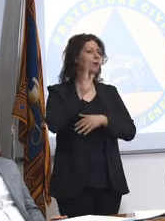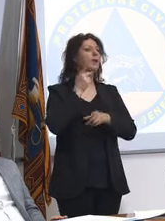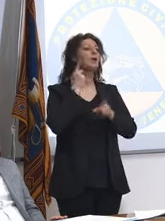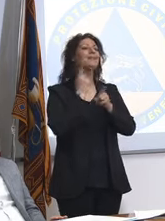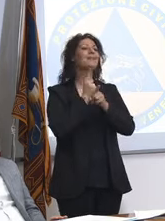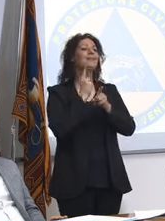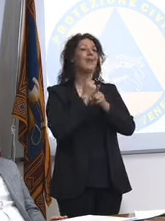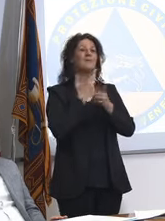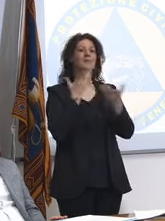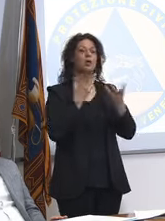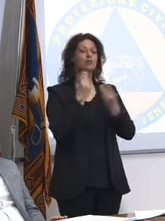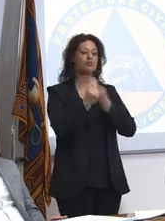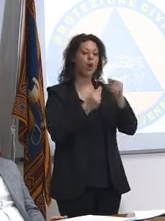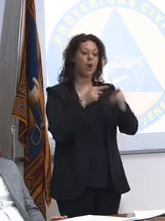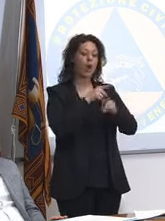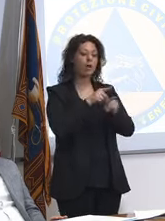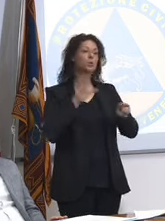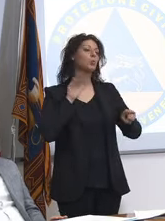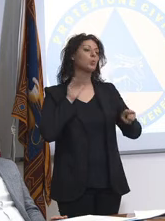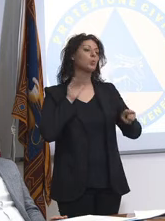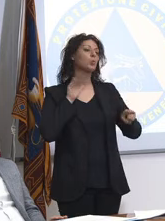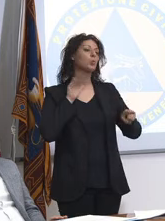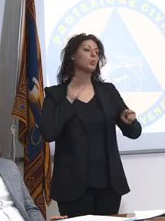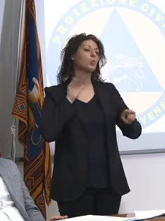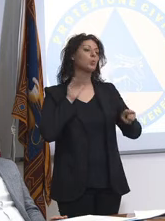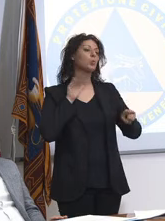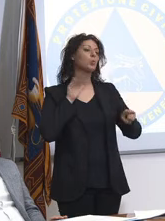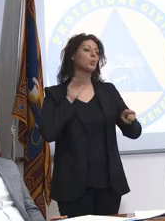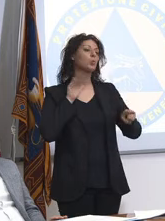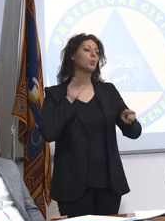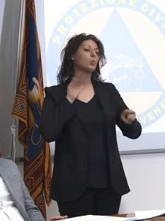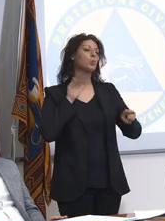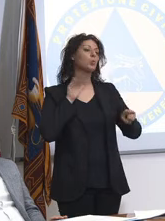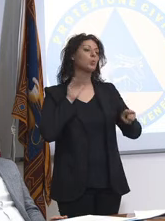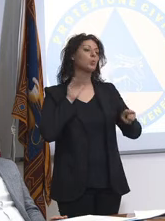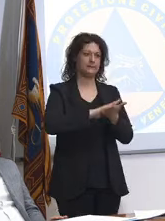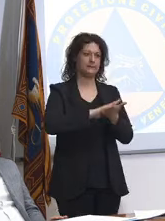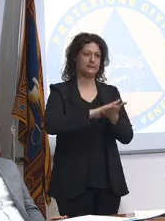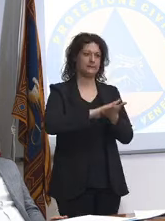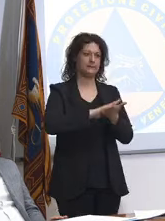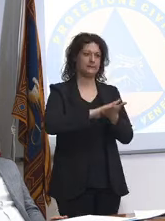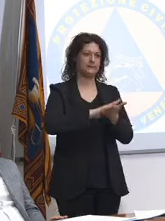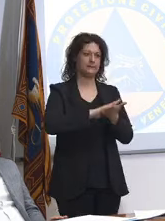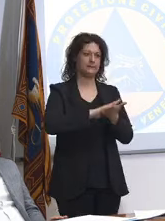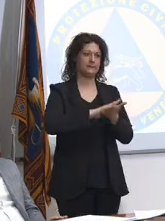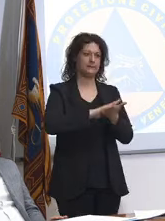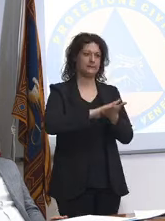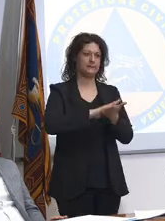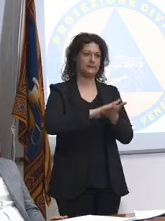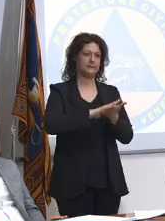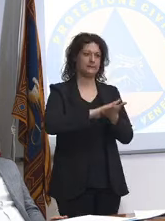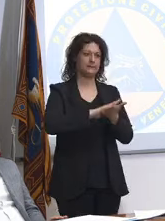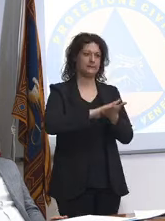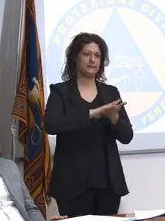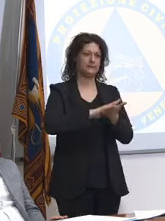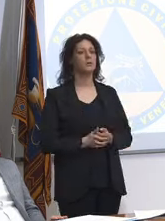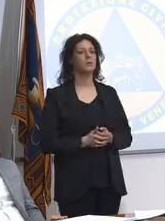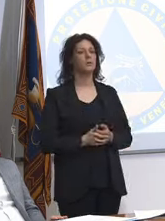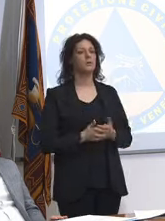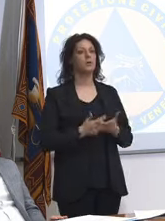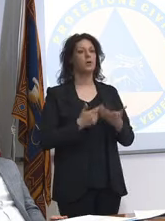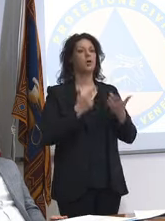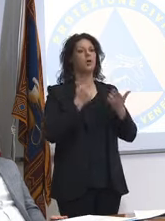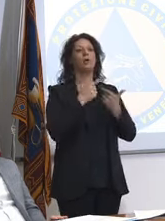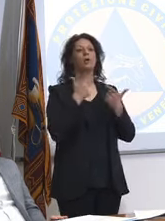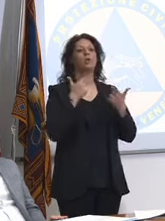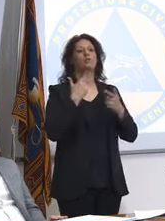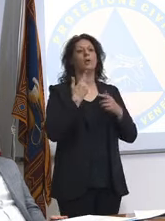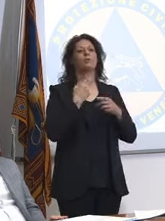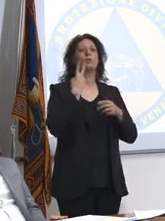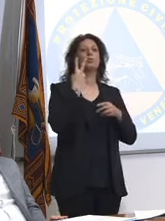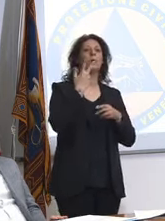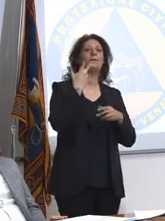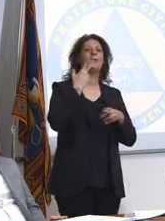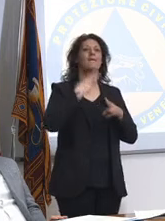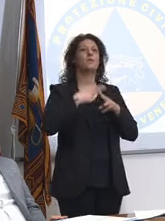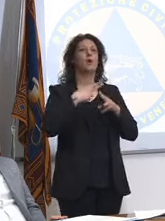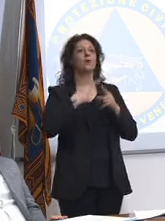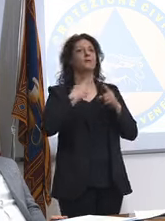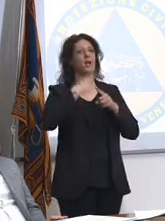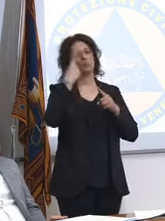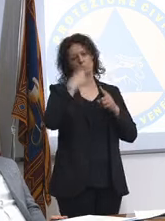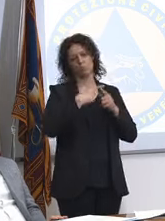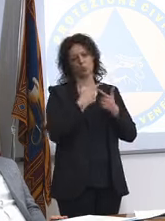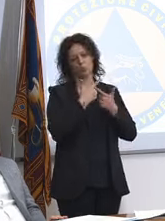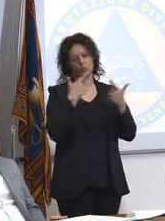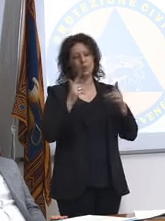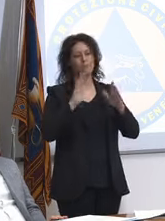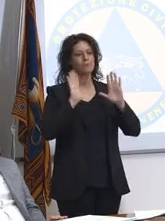strutture pulite tutti i giorni. Non c'è una frequenza giornaliera, diciamo più volte al giorno, ma alla fine